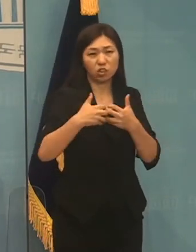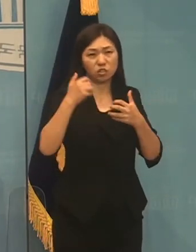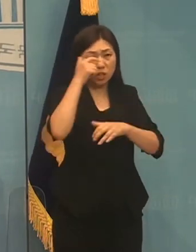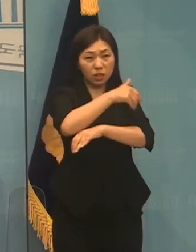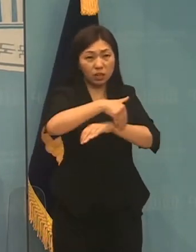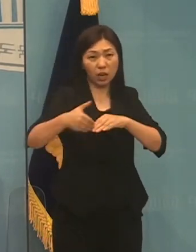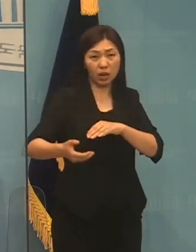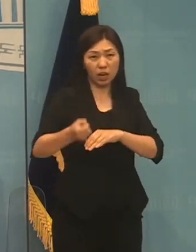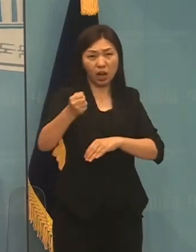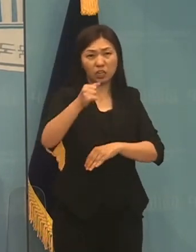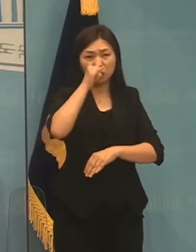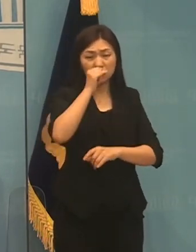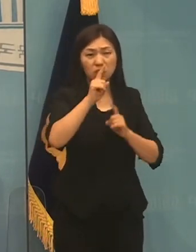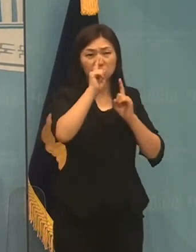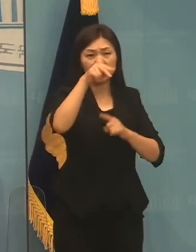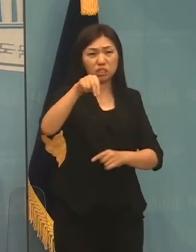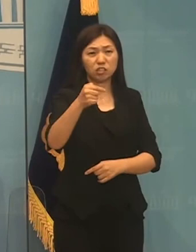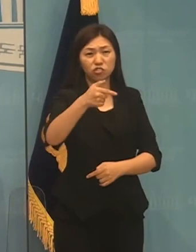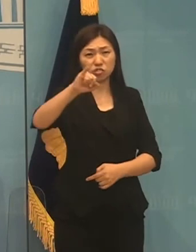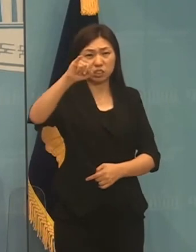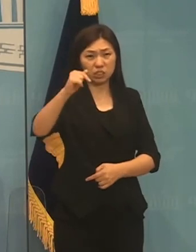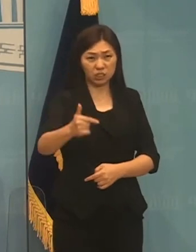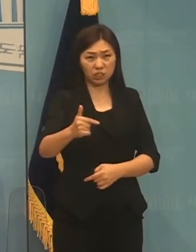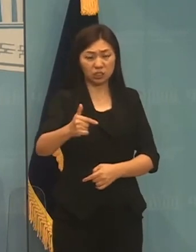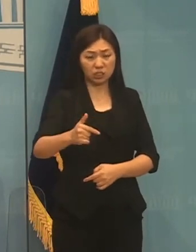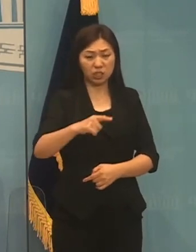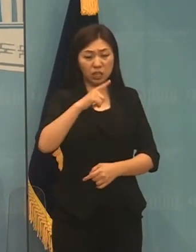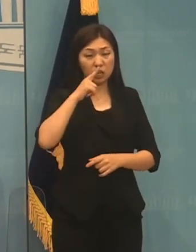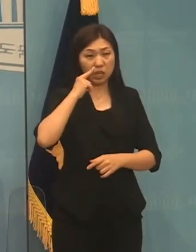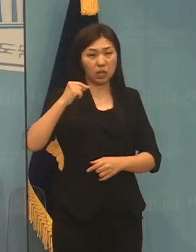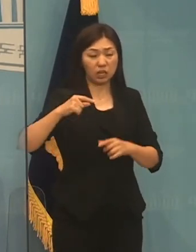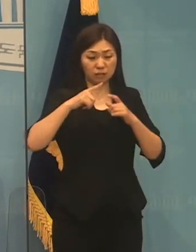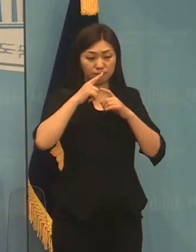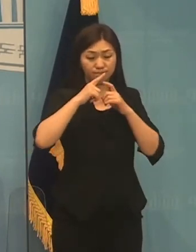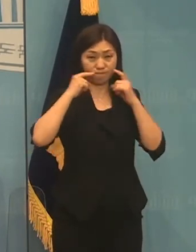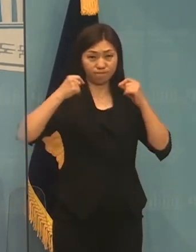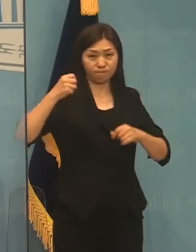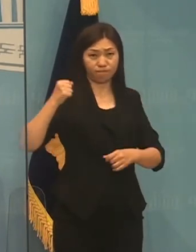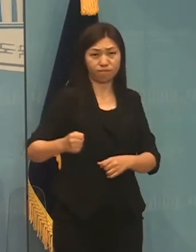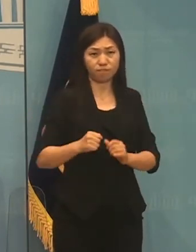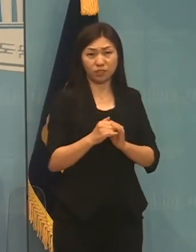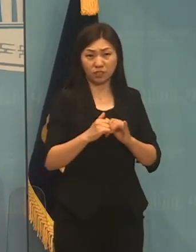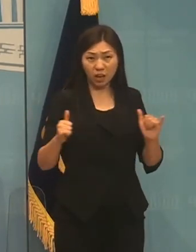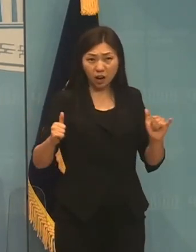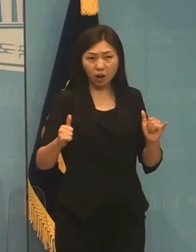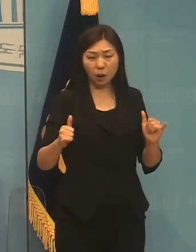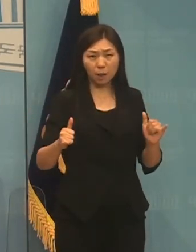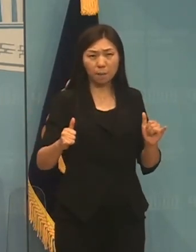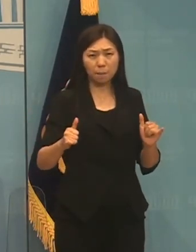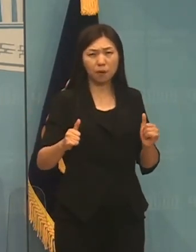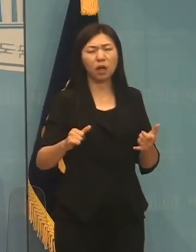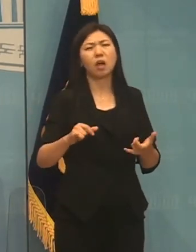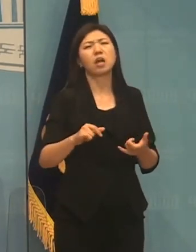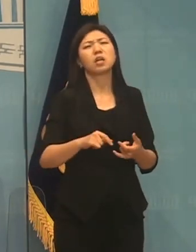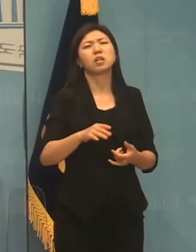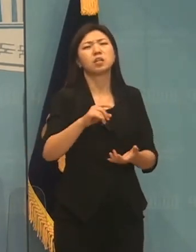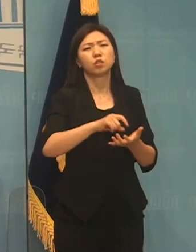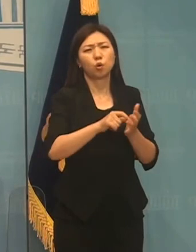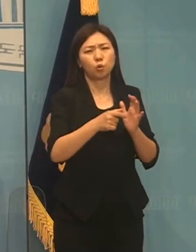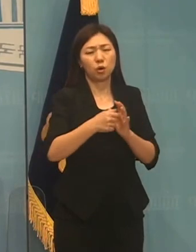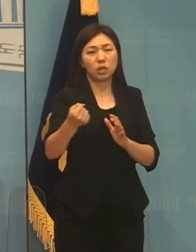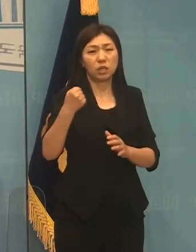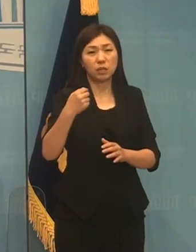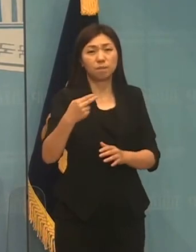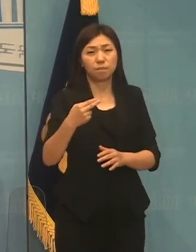이순신 개독과 같은 강력한 지도자만이 위선 정권과 비겁한 정치가 망친 나라를